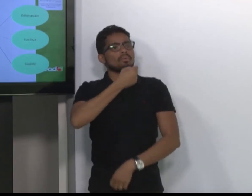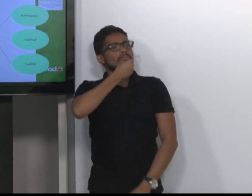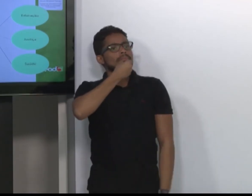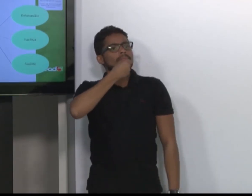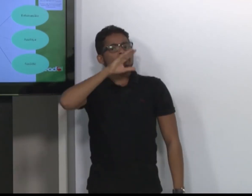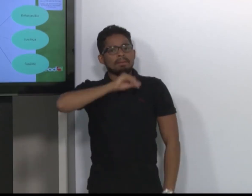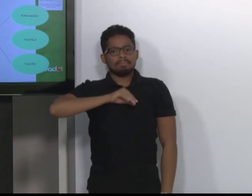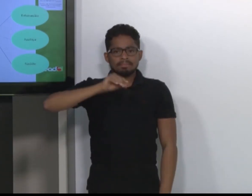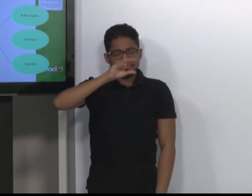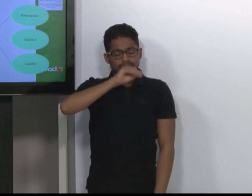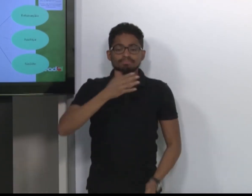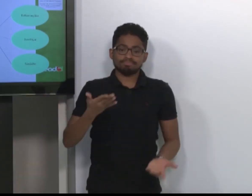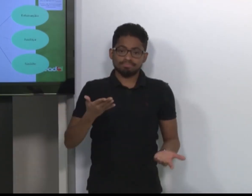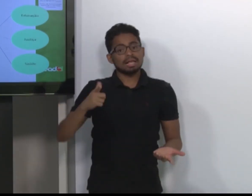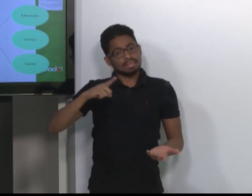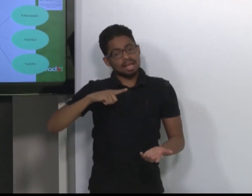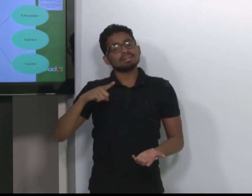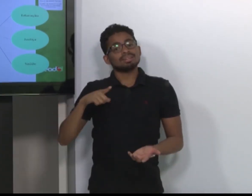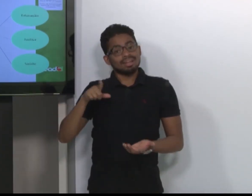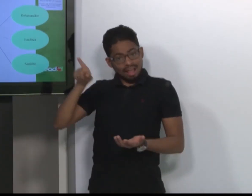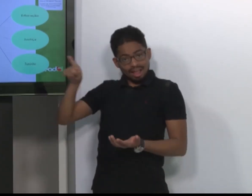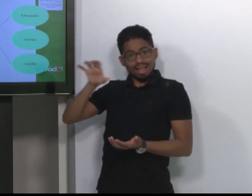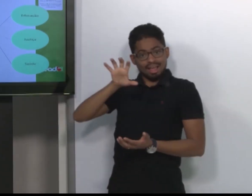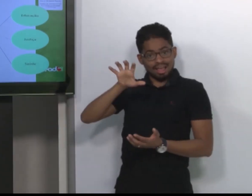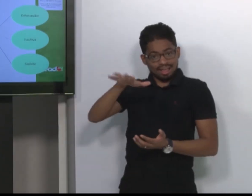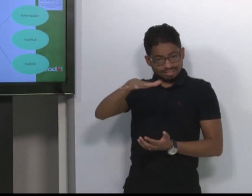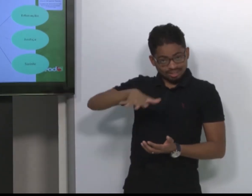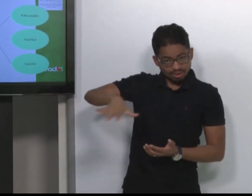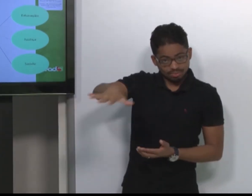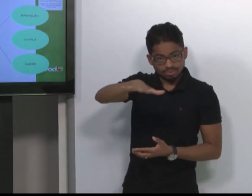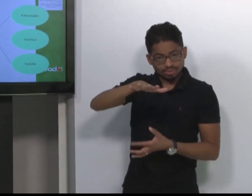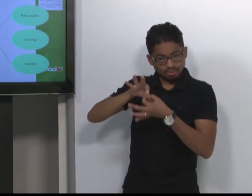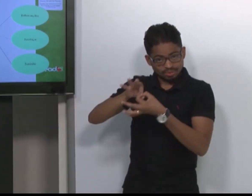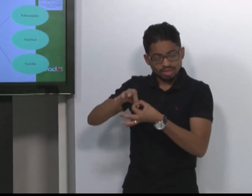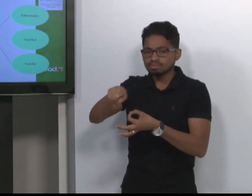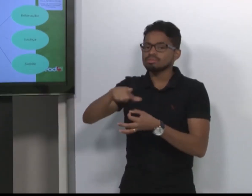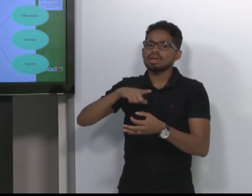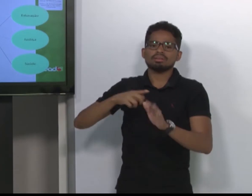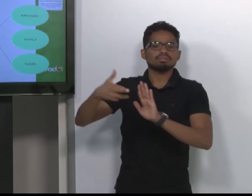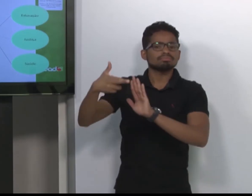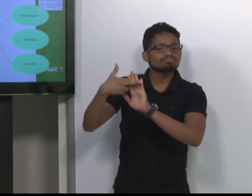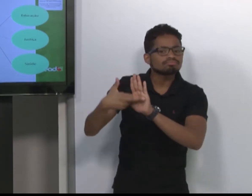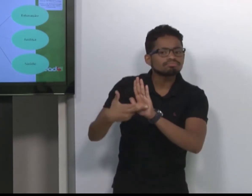quando o palestrante é surdo, ele vai fazer a tradução na língua oral.